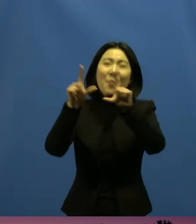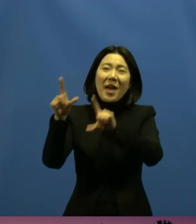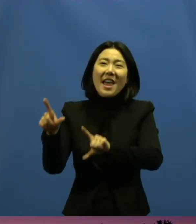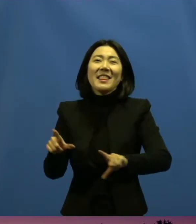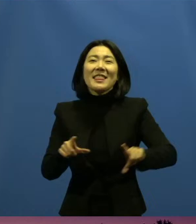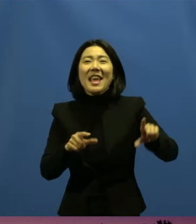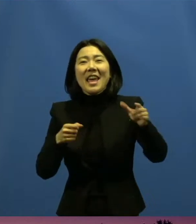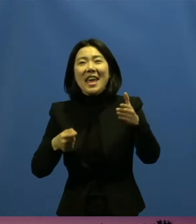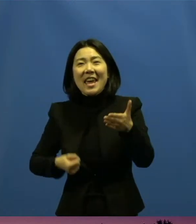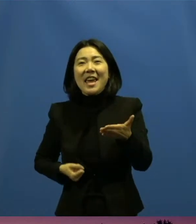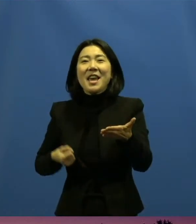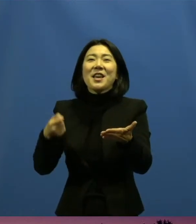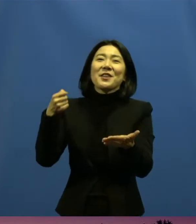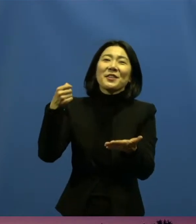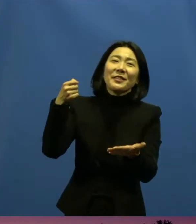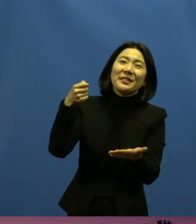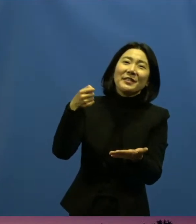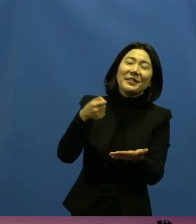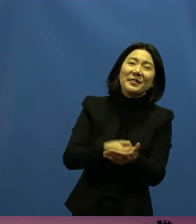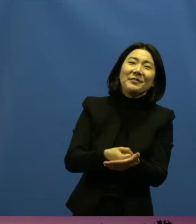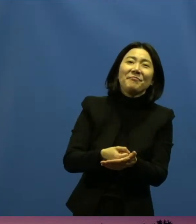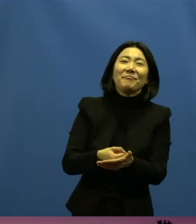살기로 했네.